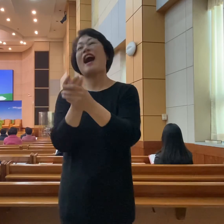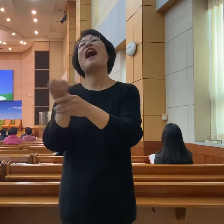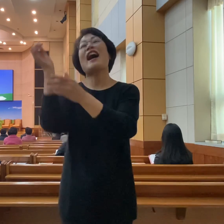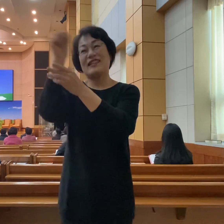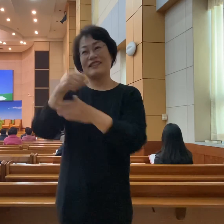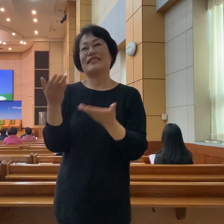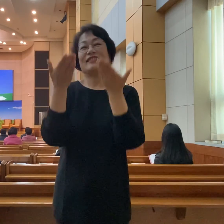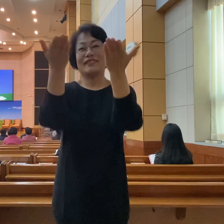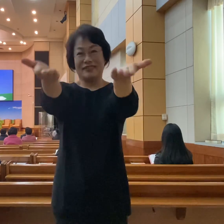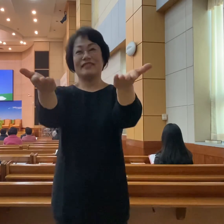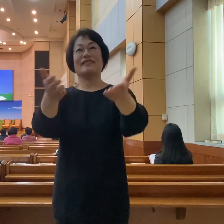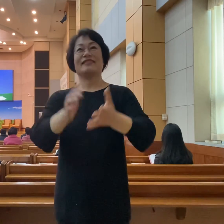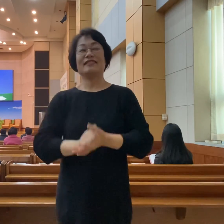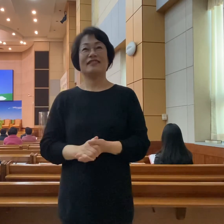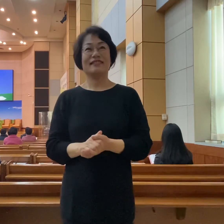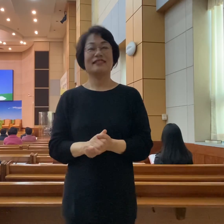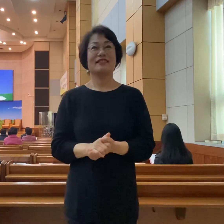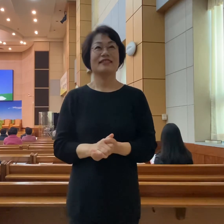구하니까 더 들어주시는 것이죠.